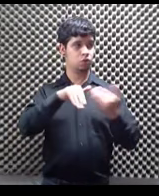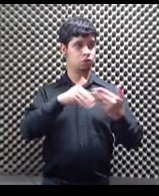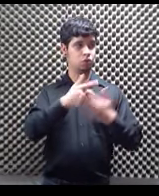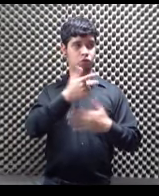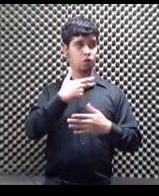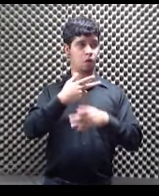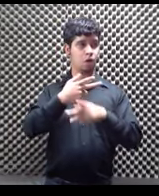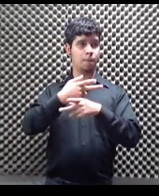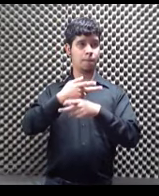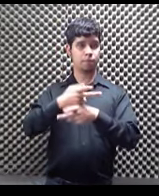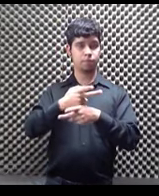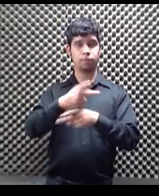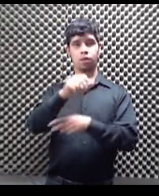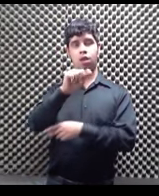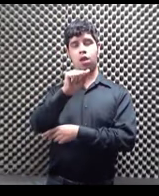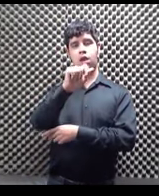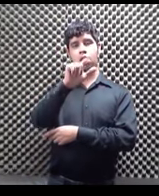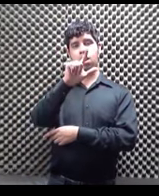Alef.